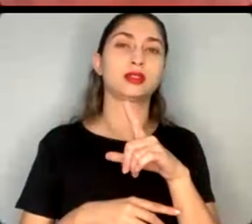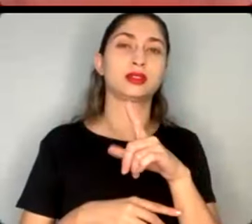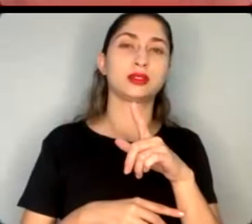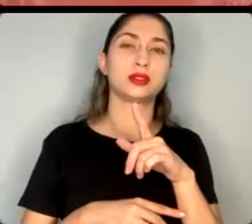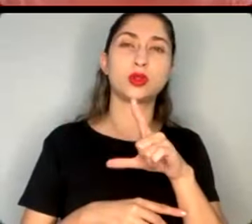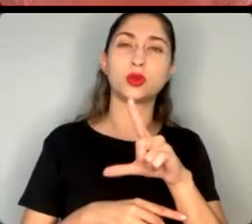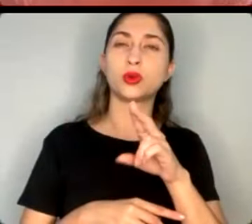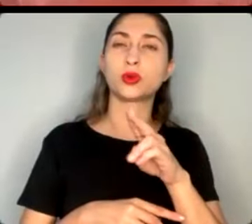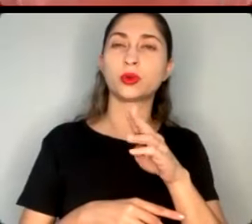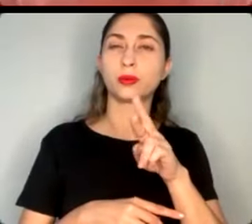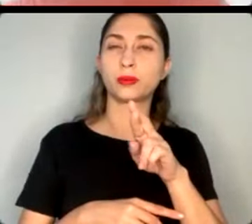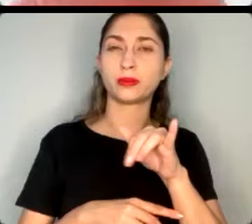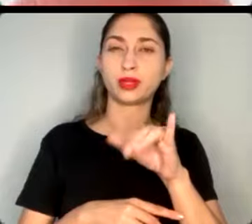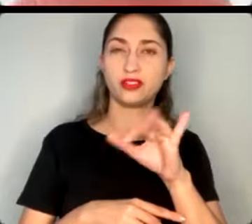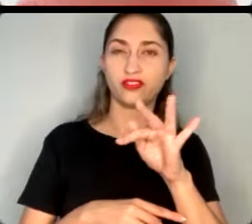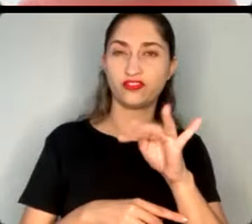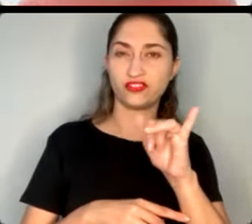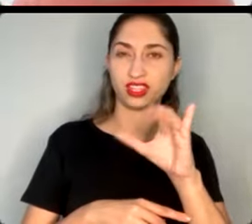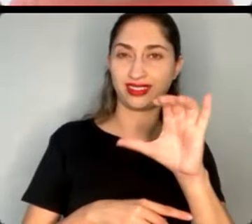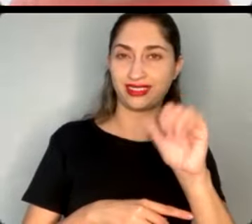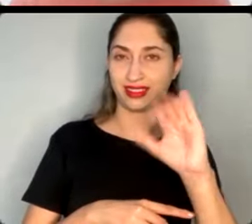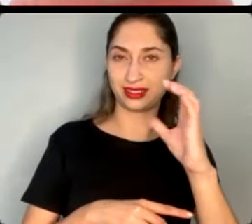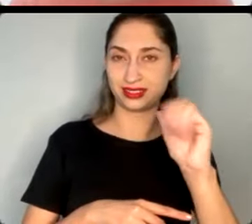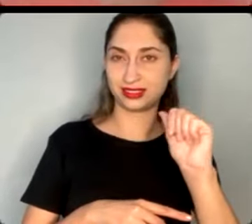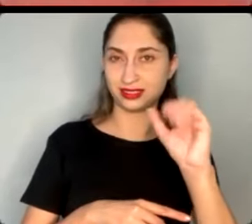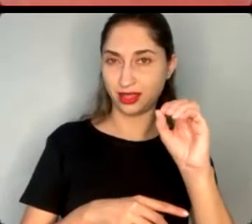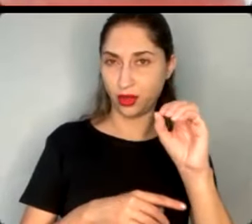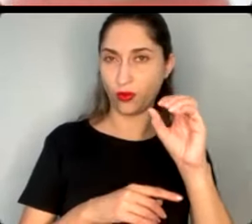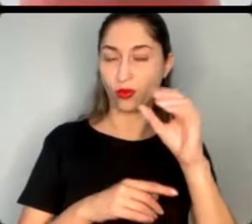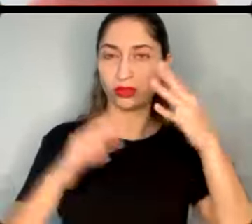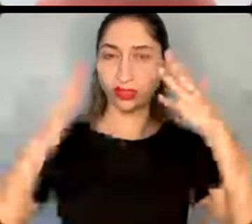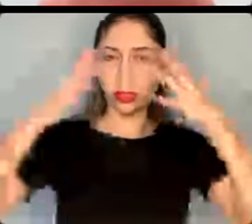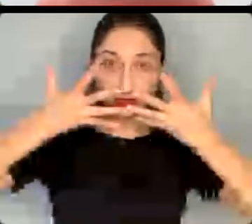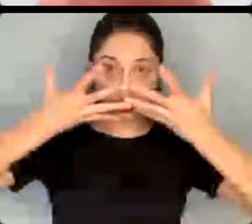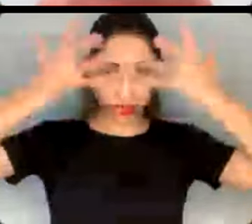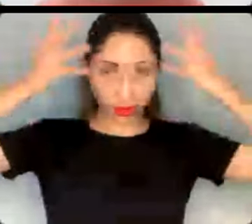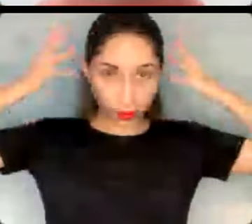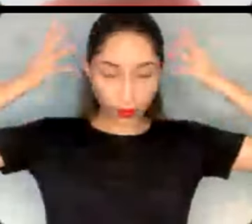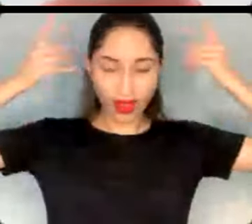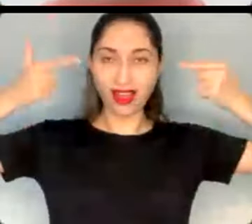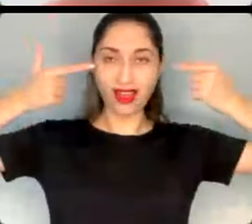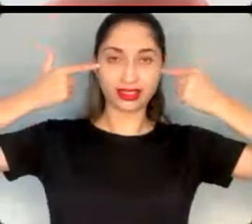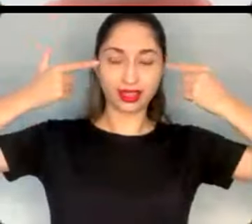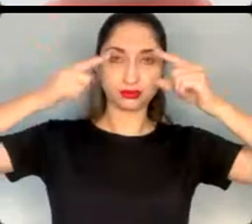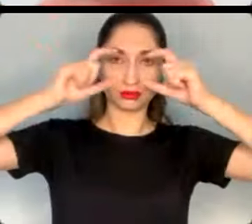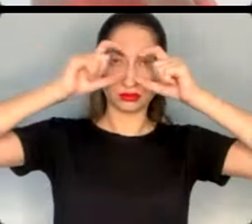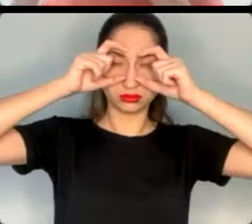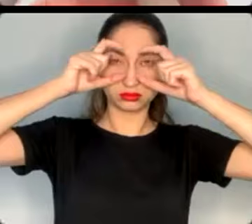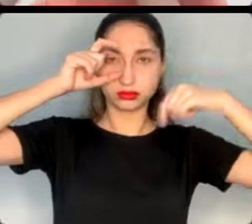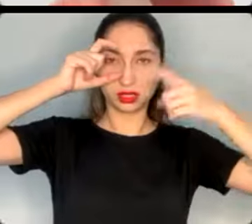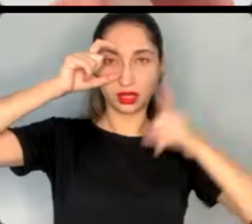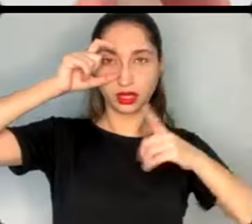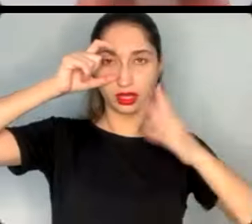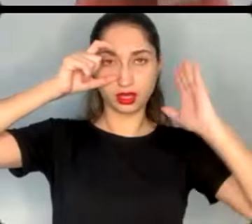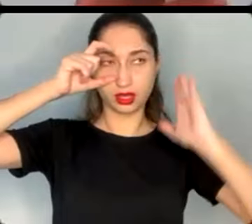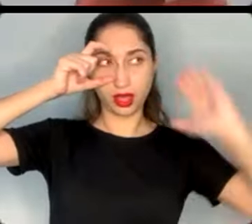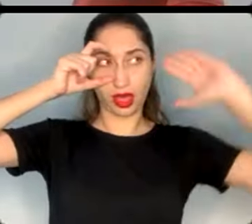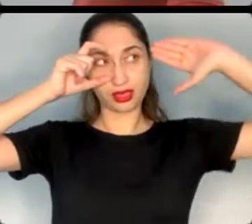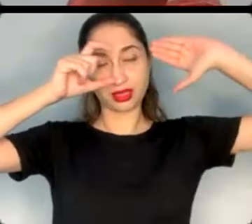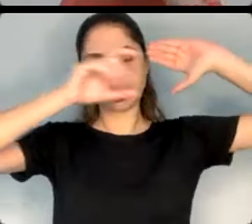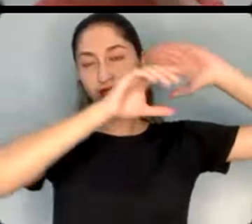região bem atrás do globo ocular. E como que é importante que esses